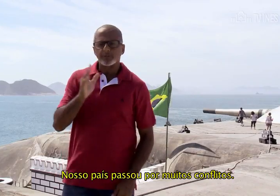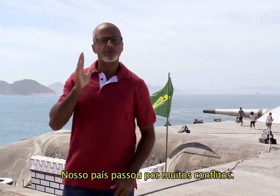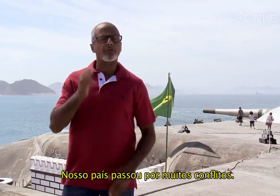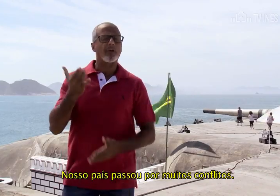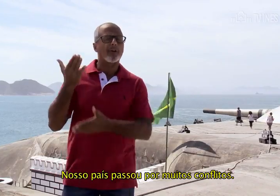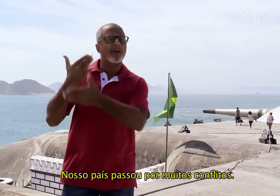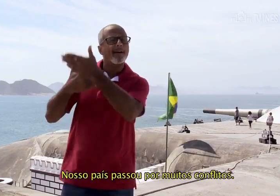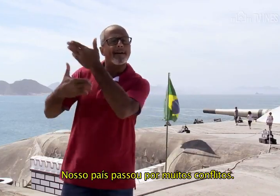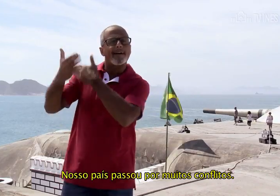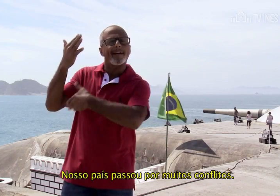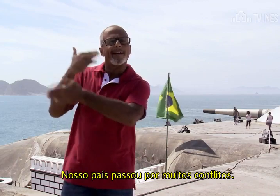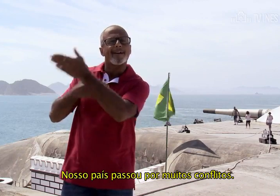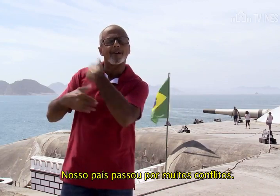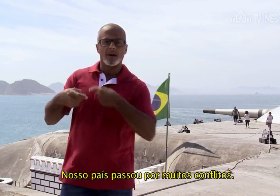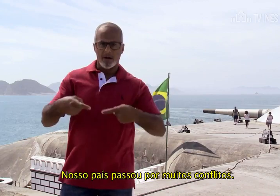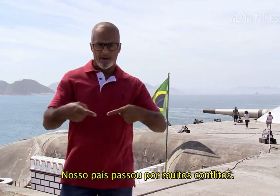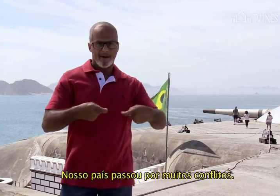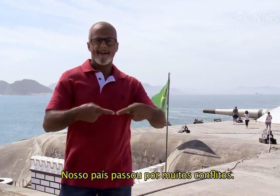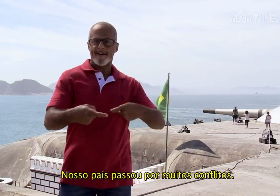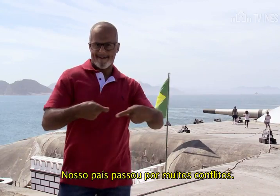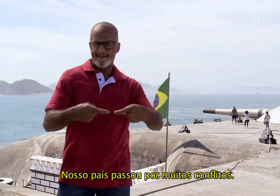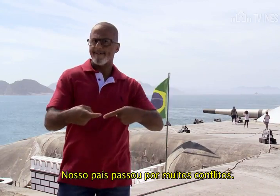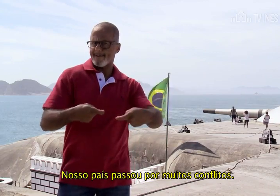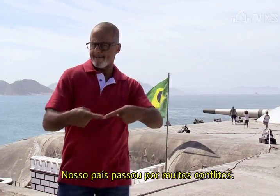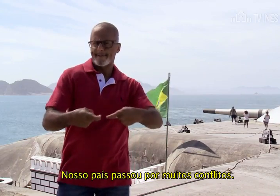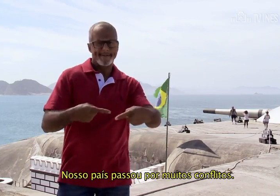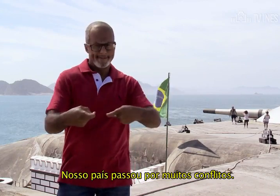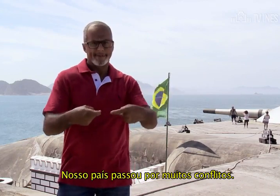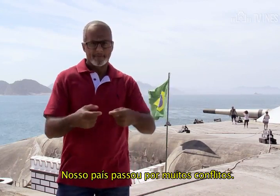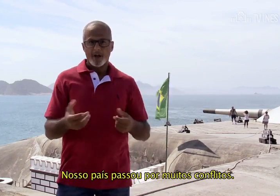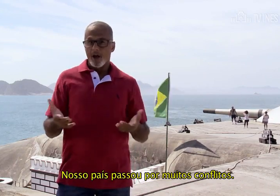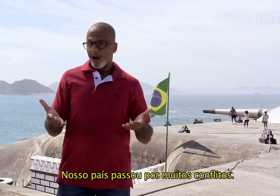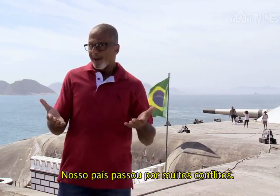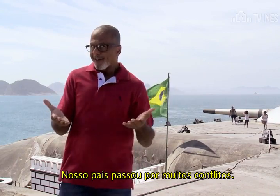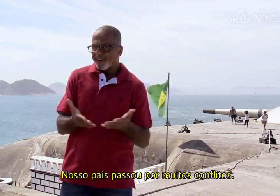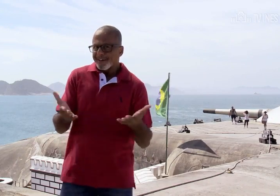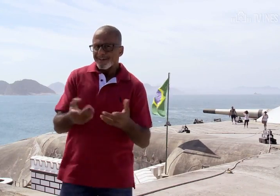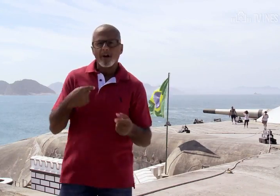Nosso país passou por muitos conflitos.